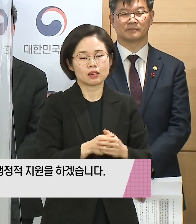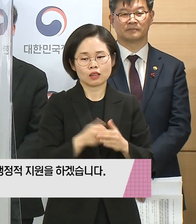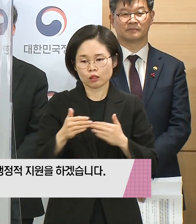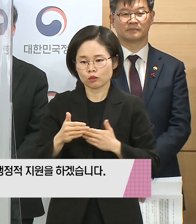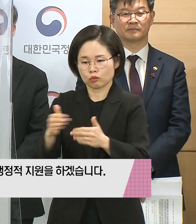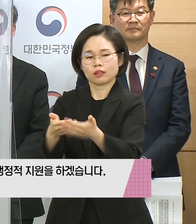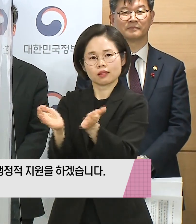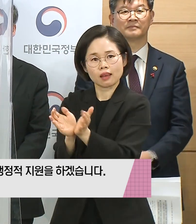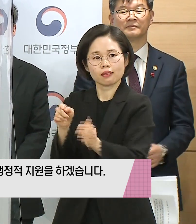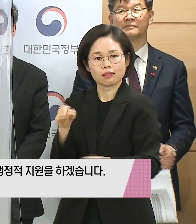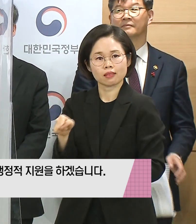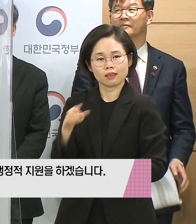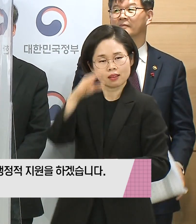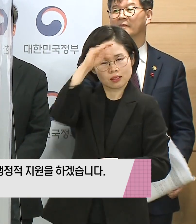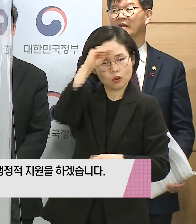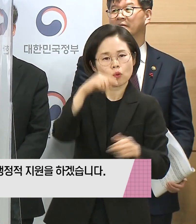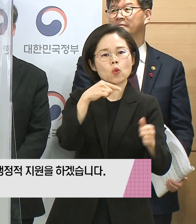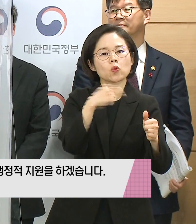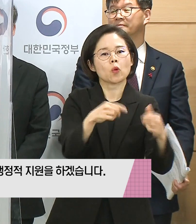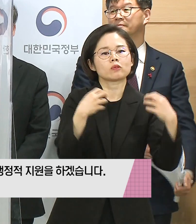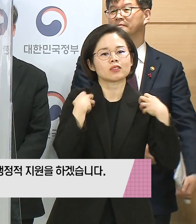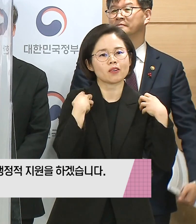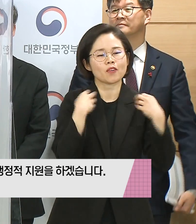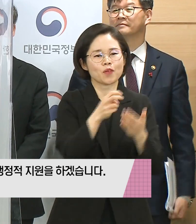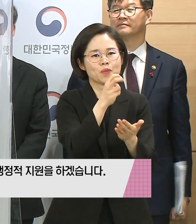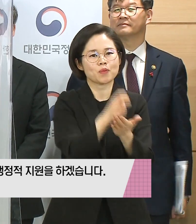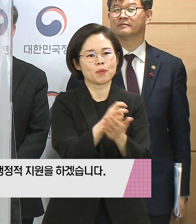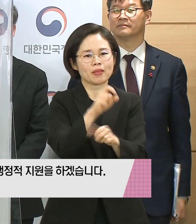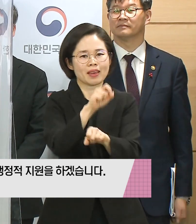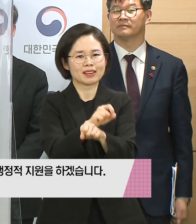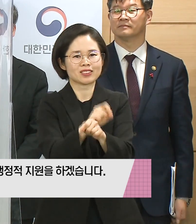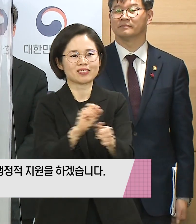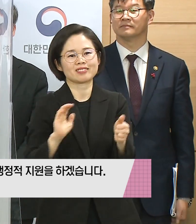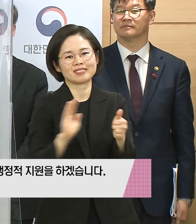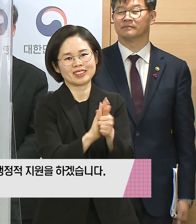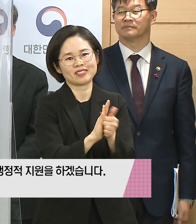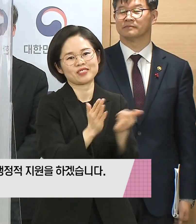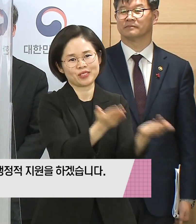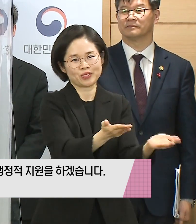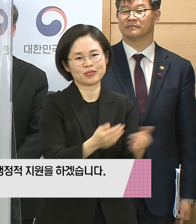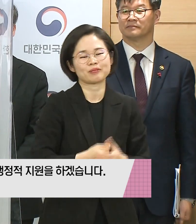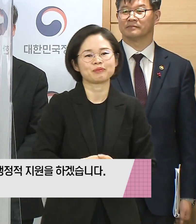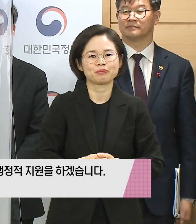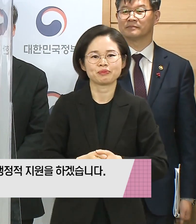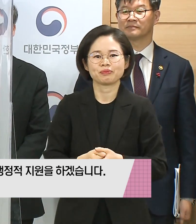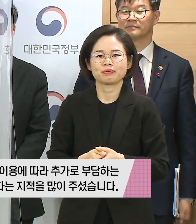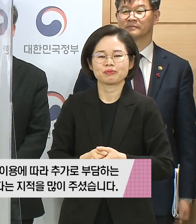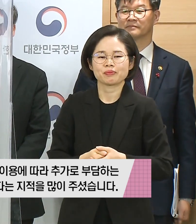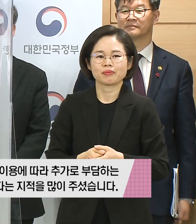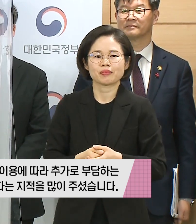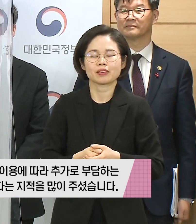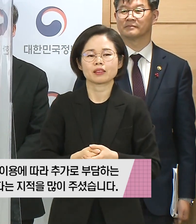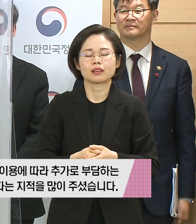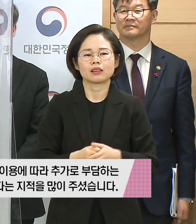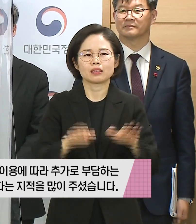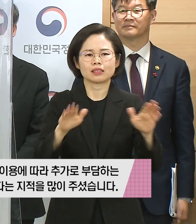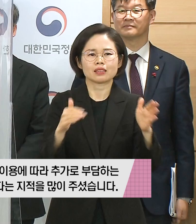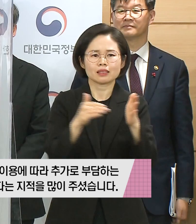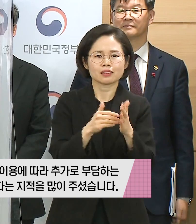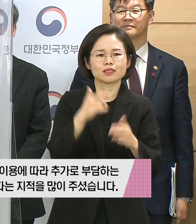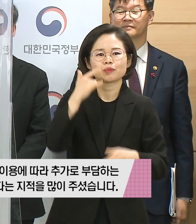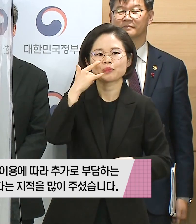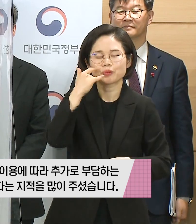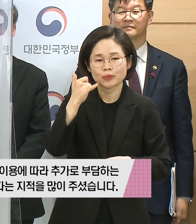추진단은 선도교육청 운영을 위한 법적, 행정적 지원을 하겠습니다. 그간